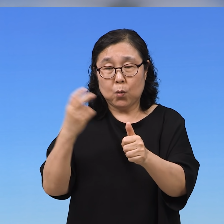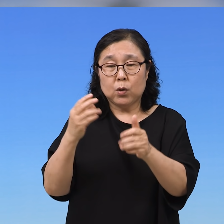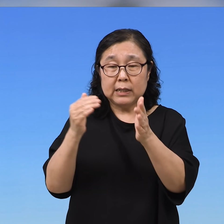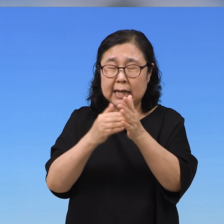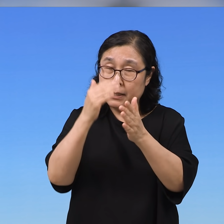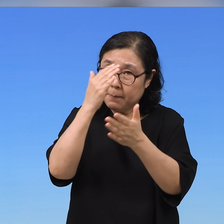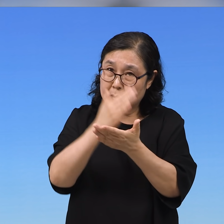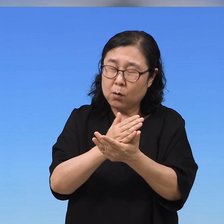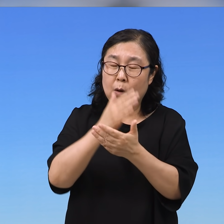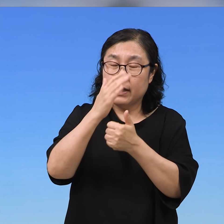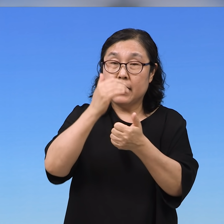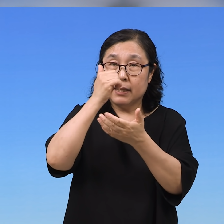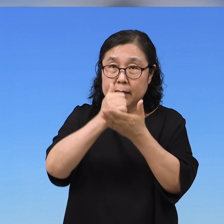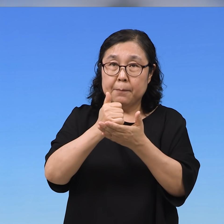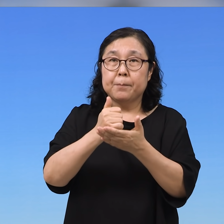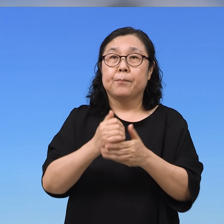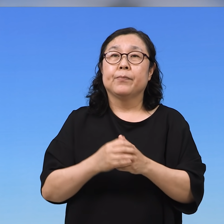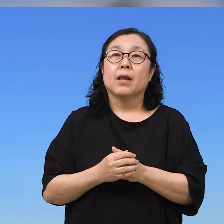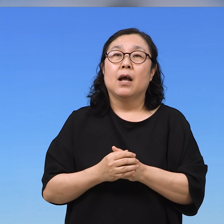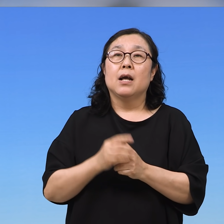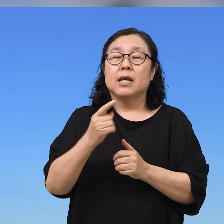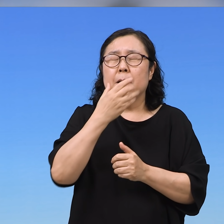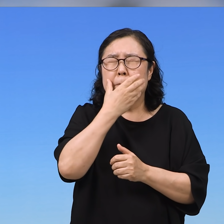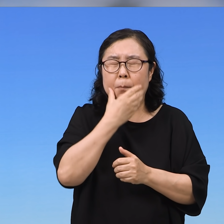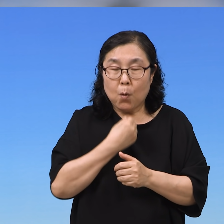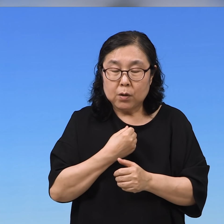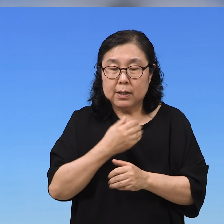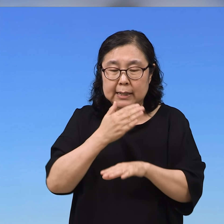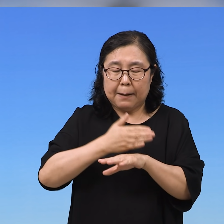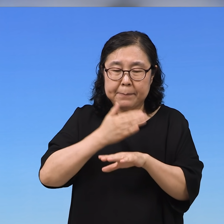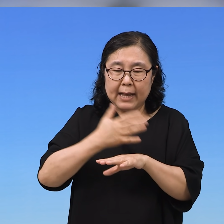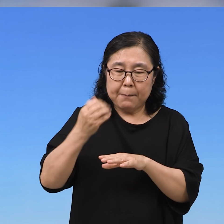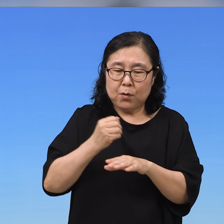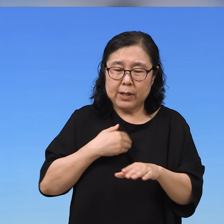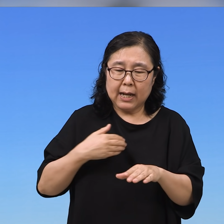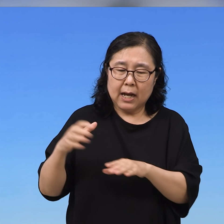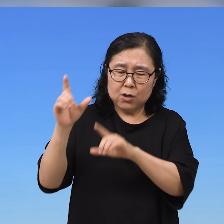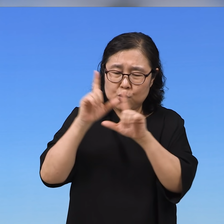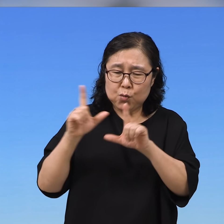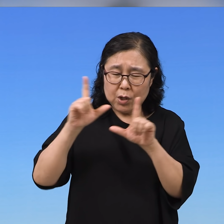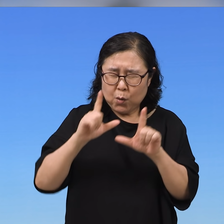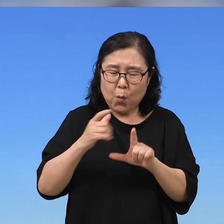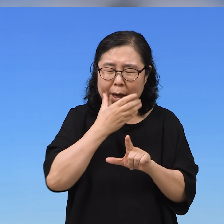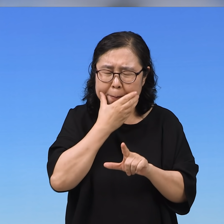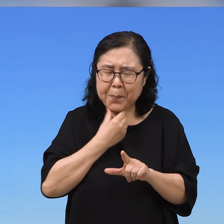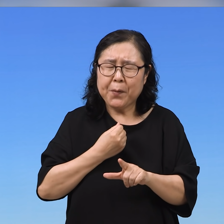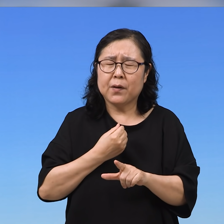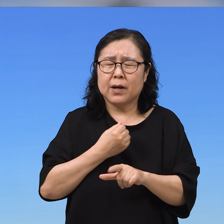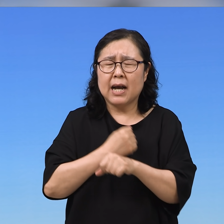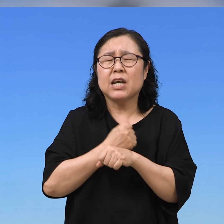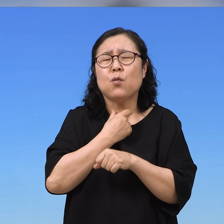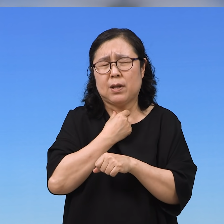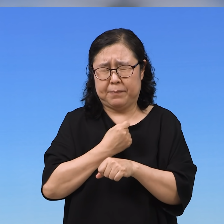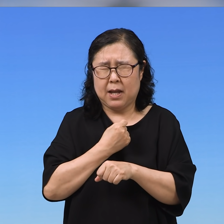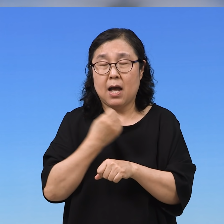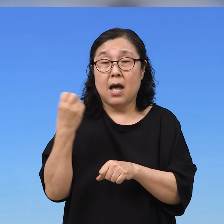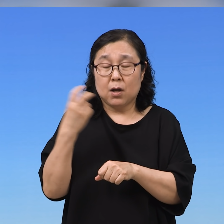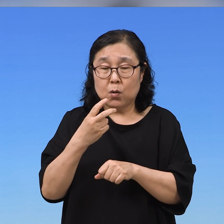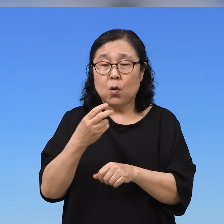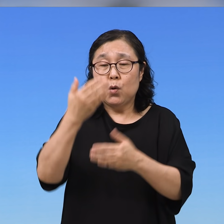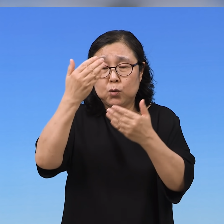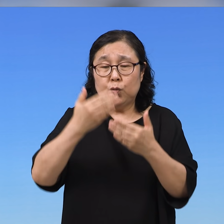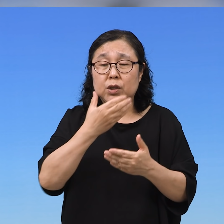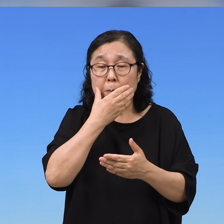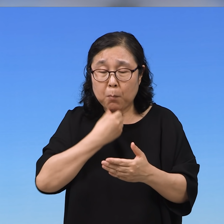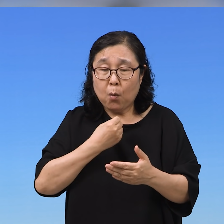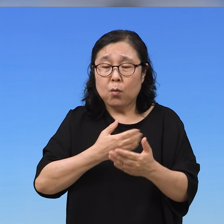그렇게만 기도로 끝내시지 말고 하나님 이 복을 감사로 누리고 행복하기를 원할 뿐만 아니라